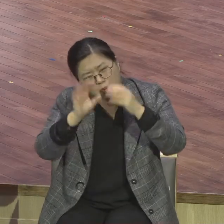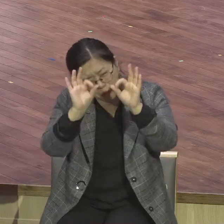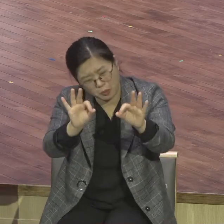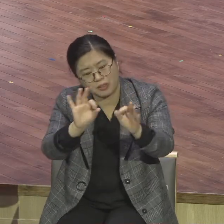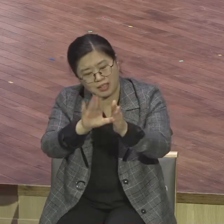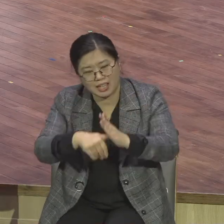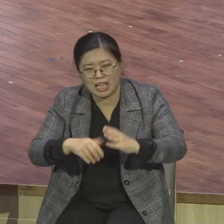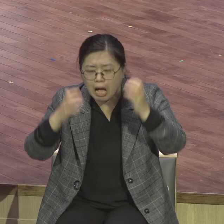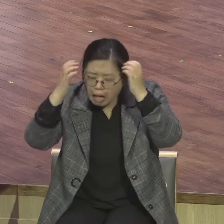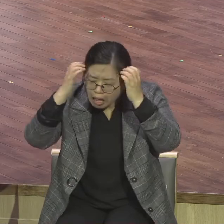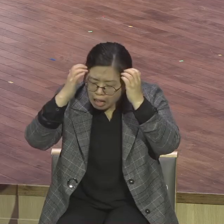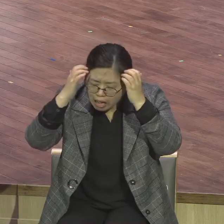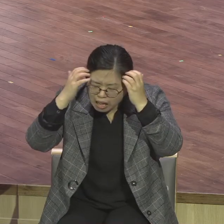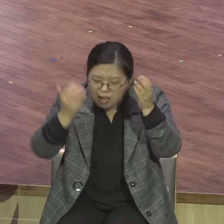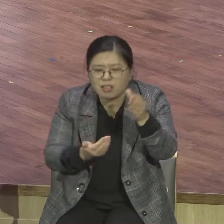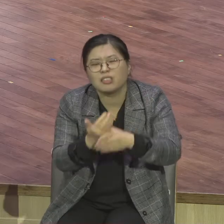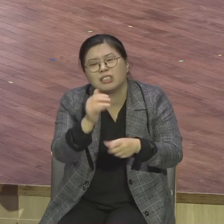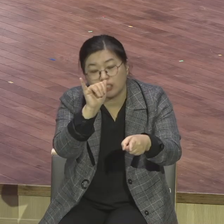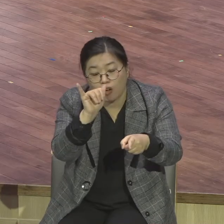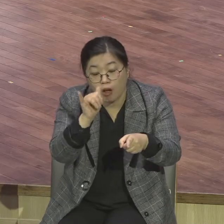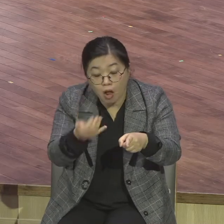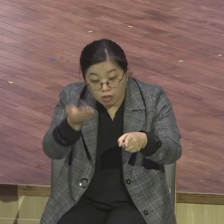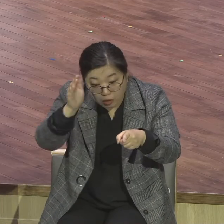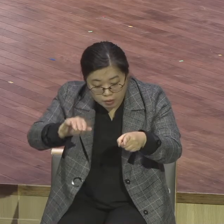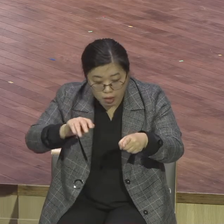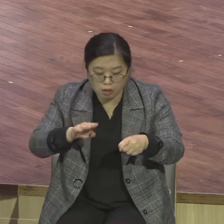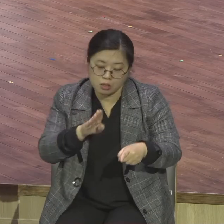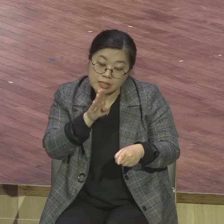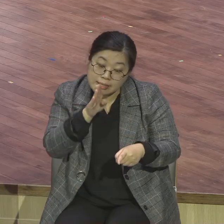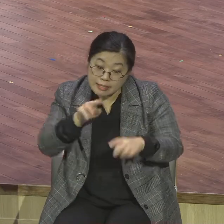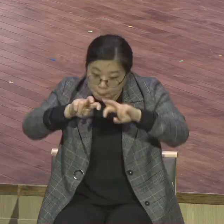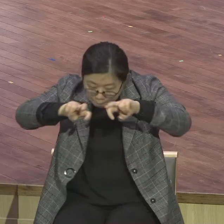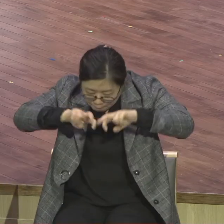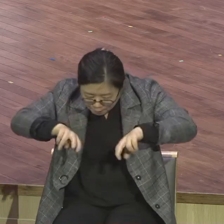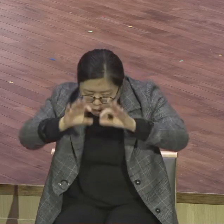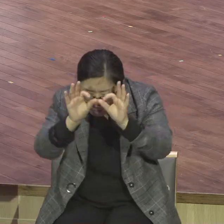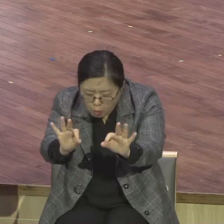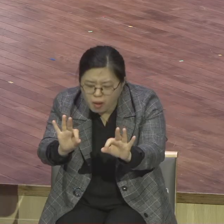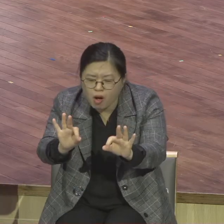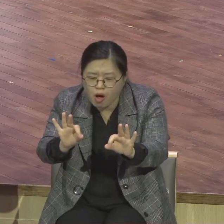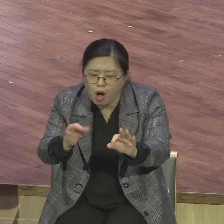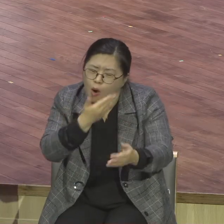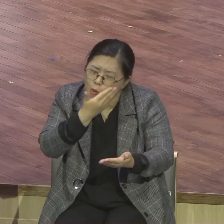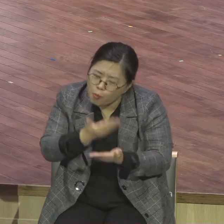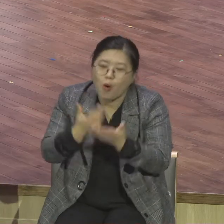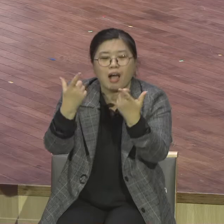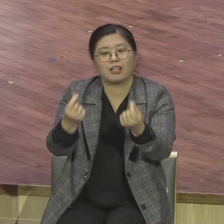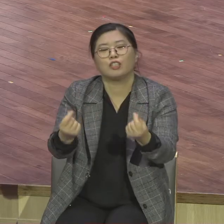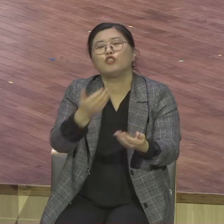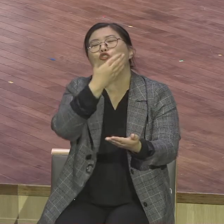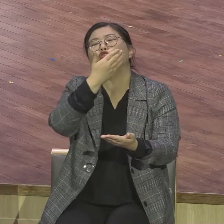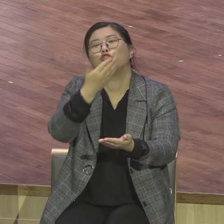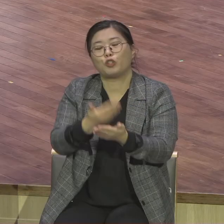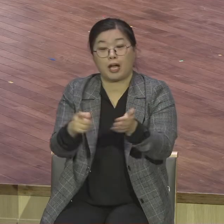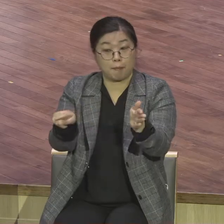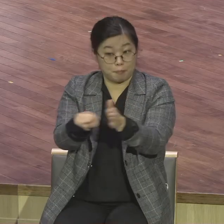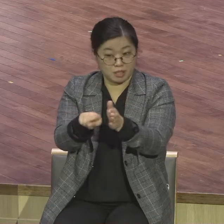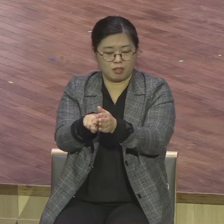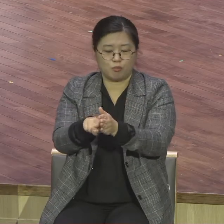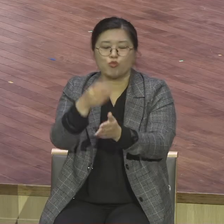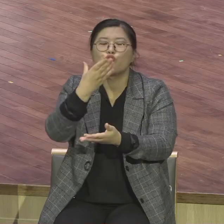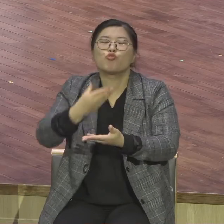말씀을 안 잡고 말씀 없어. 여러분이 간단해요. 여러분이 은혜를 받고 말씀도 받나 안 받나는